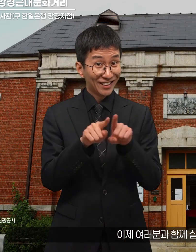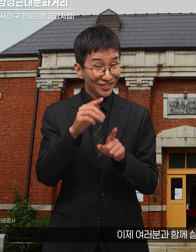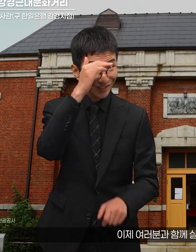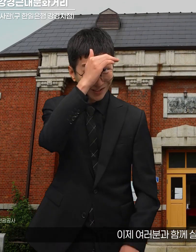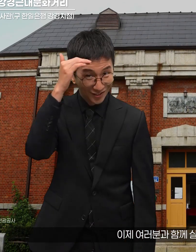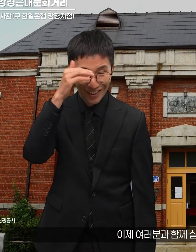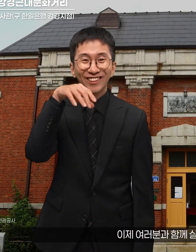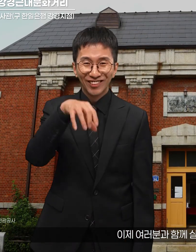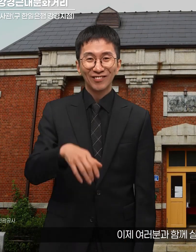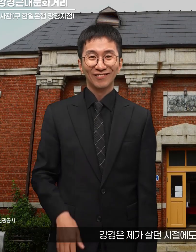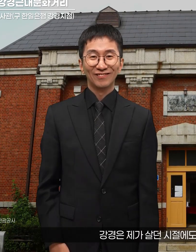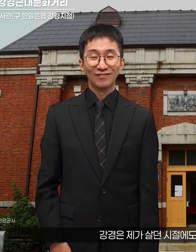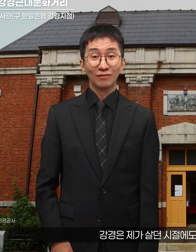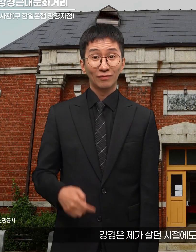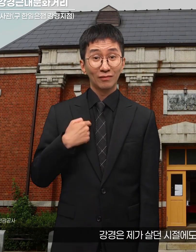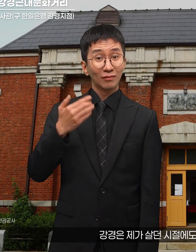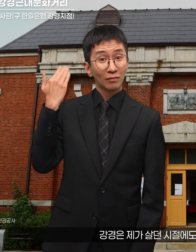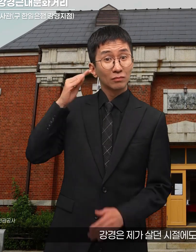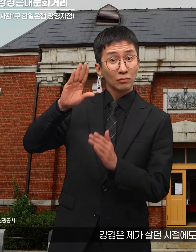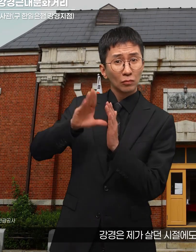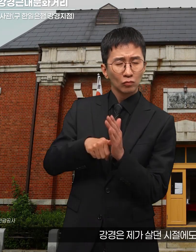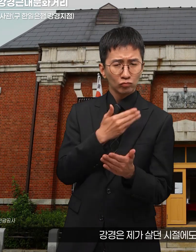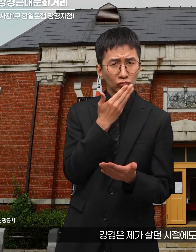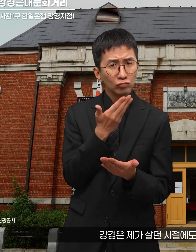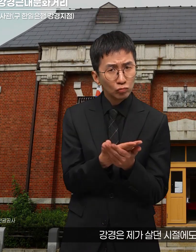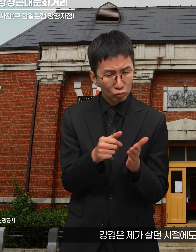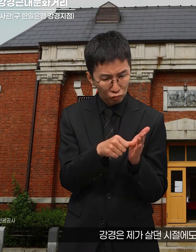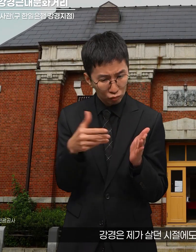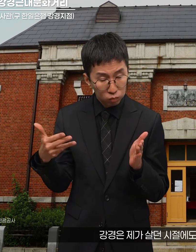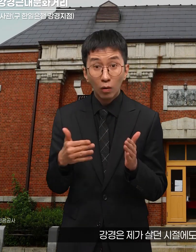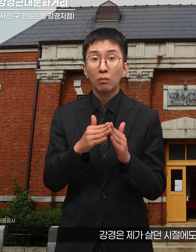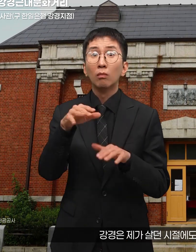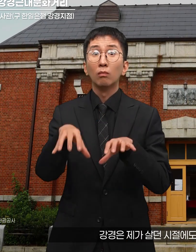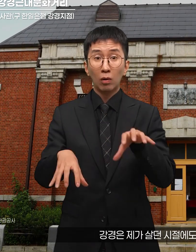곳인데요. 강경은 제가 살던 시절에도 중요한 고을이었죠.